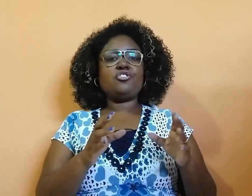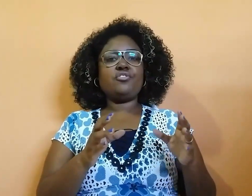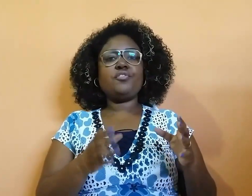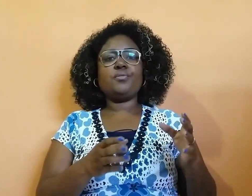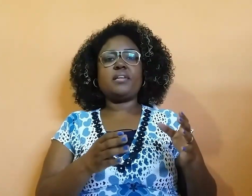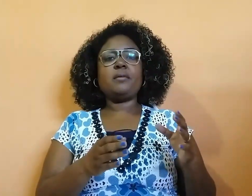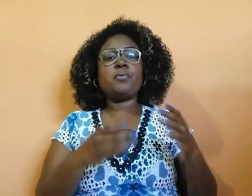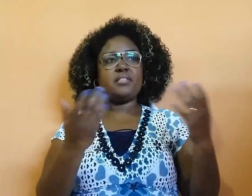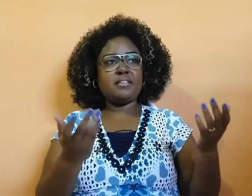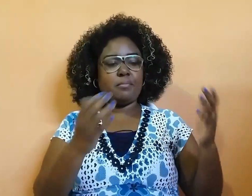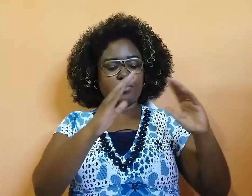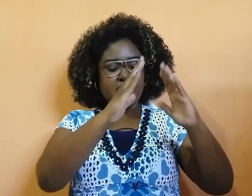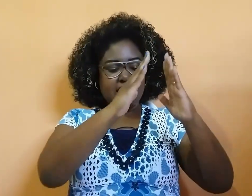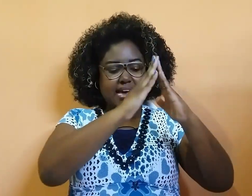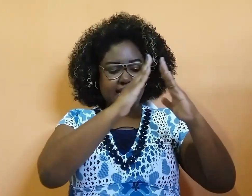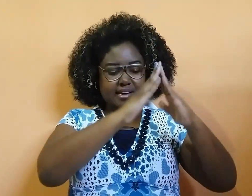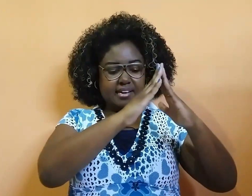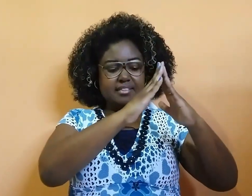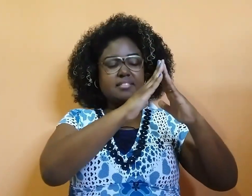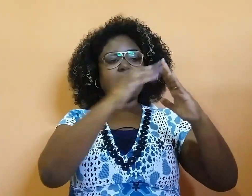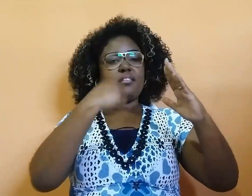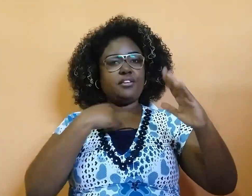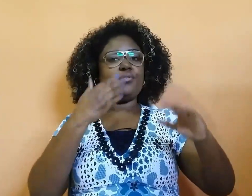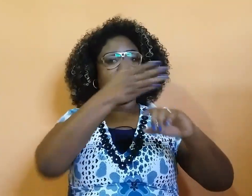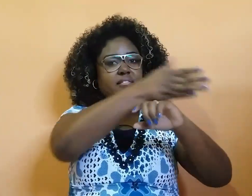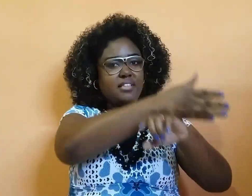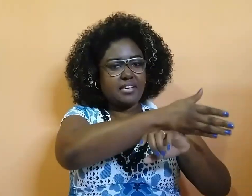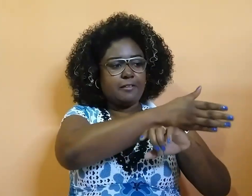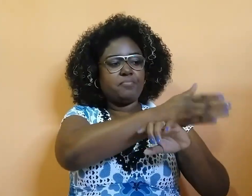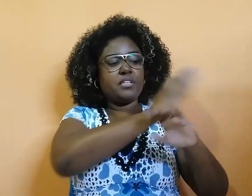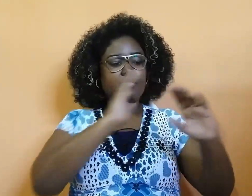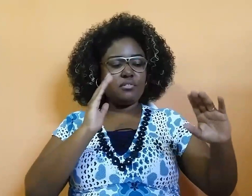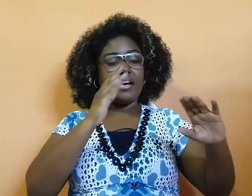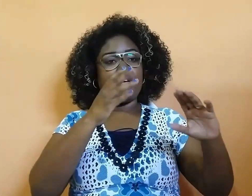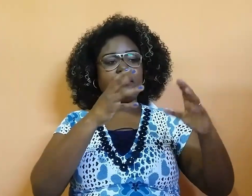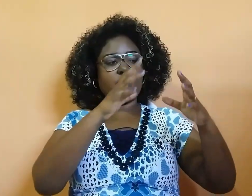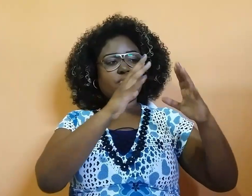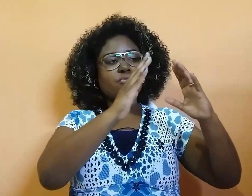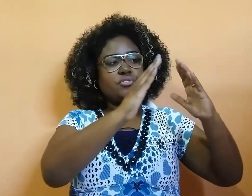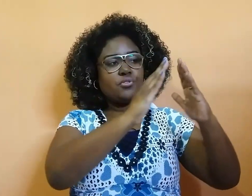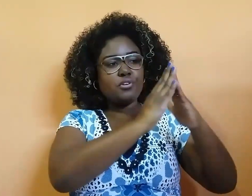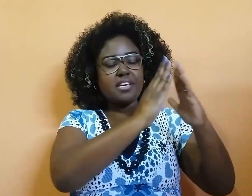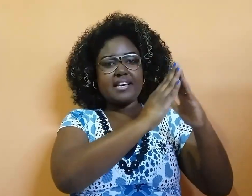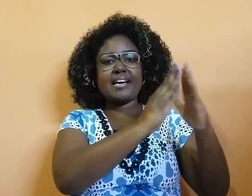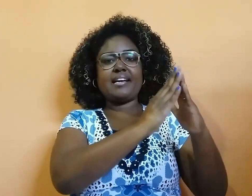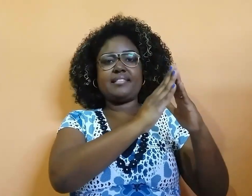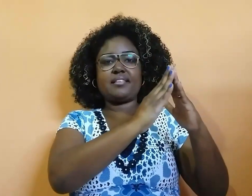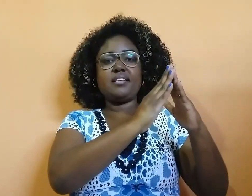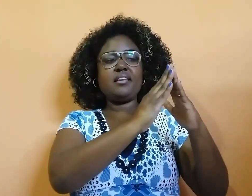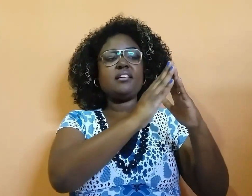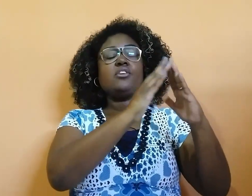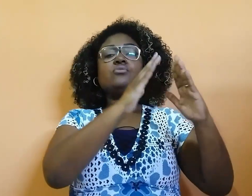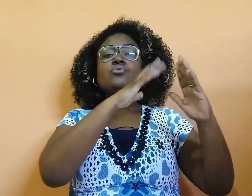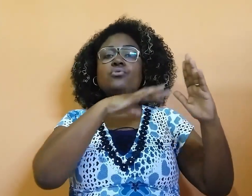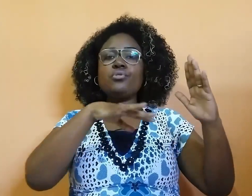gente viu né por exemplo a casa eu entrei então eu se eu coloquei a casa aqui tudo